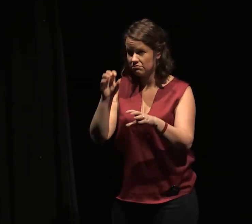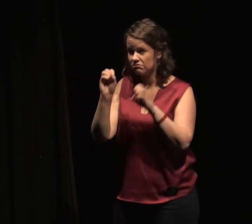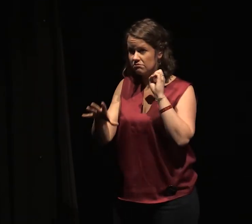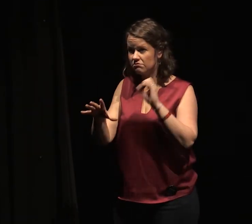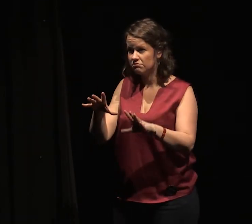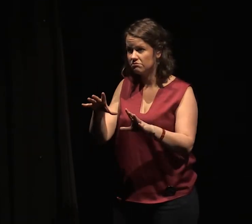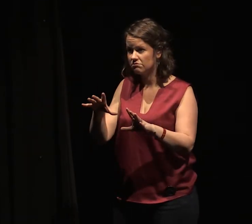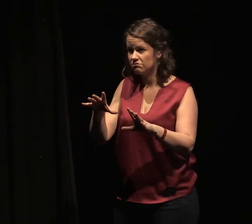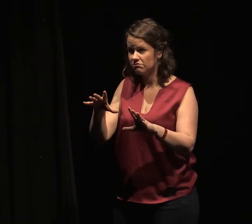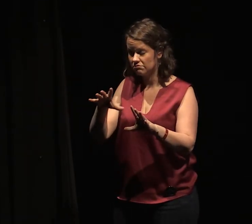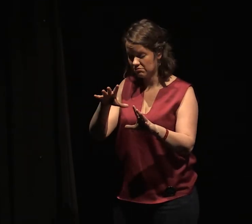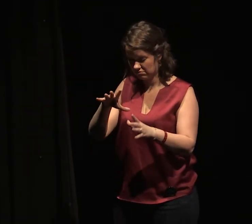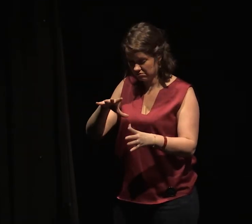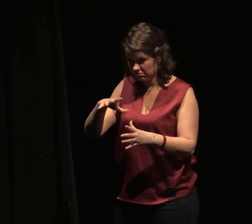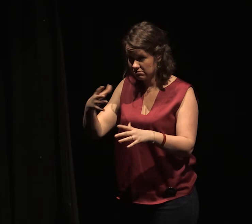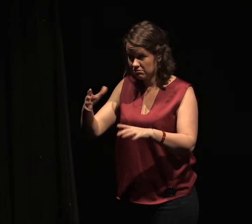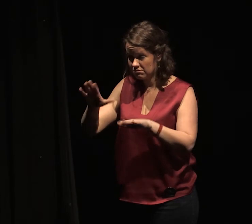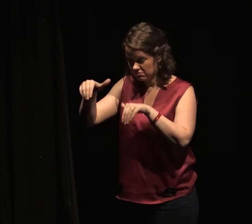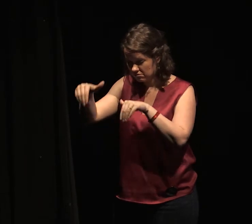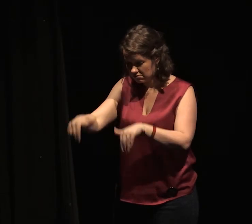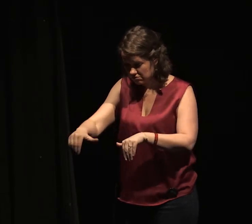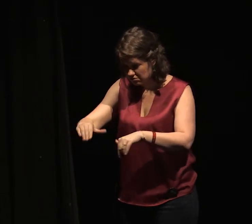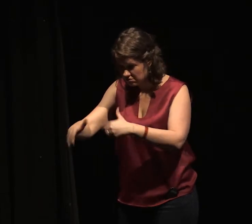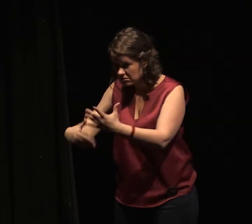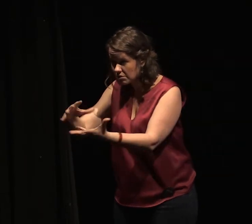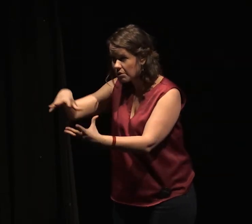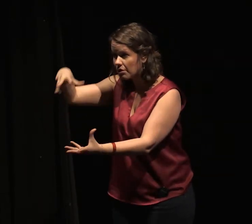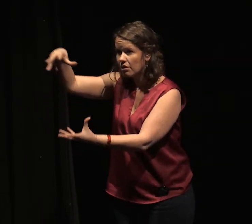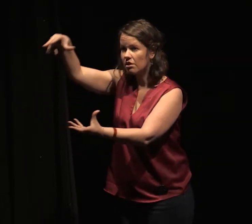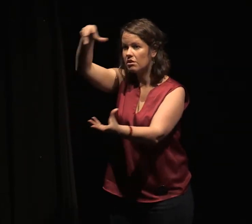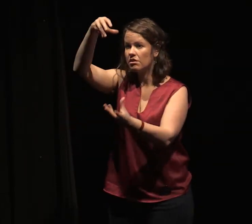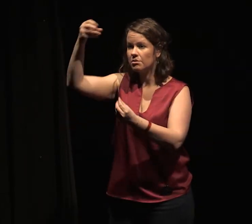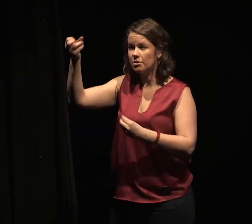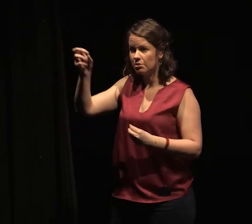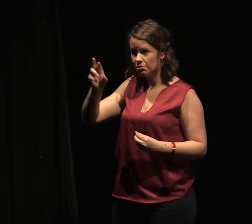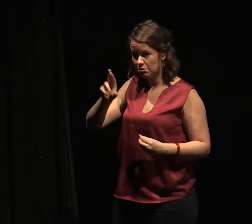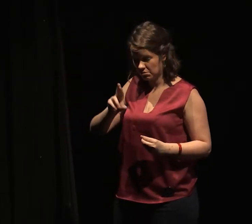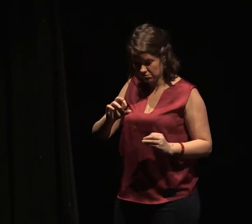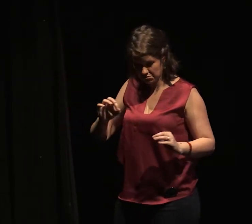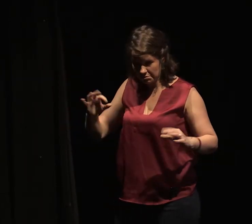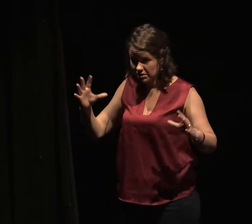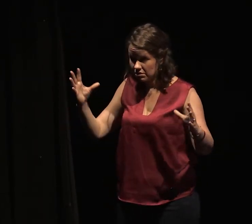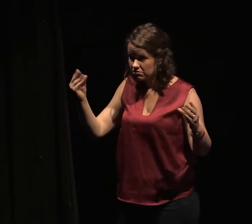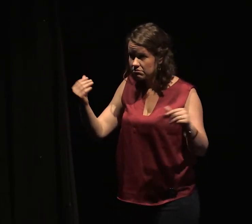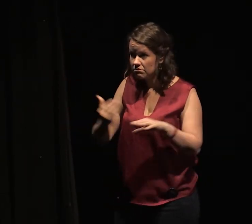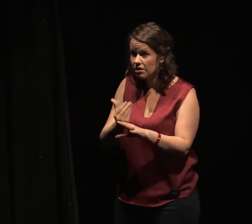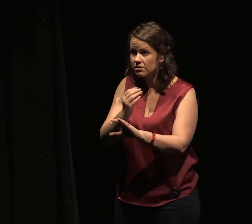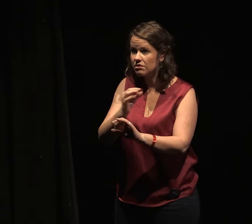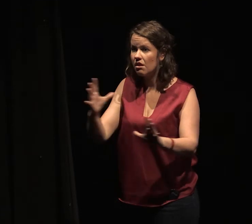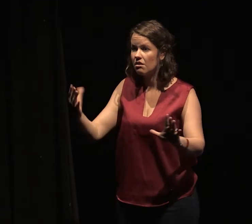de l'âme prodigue comme si rien n'avait été, comme si rien n'avait été et qu'une blessure légère